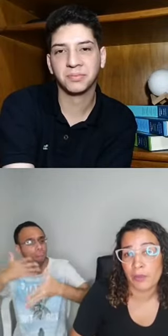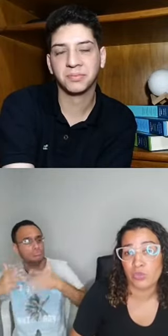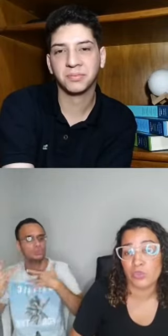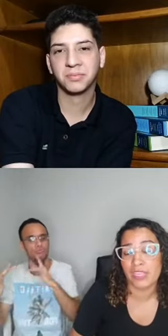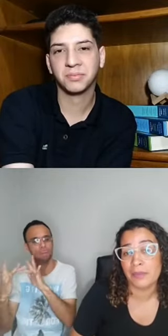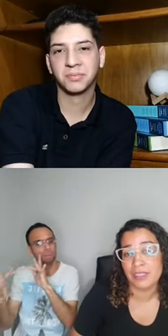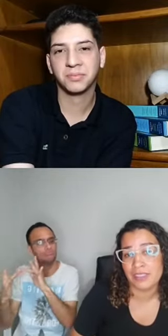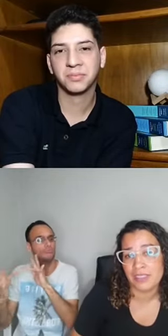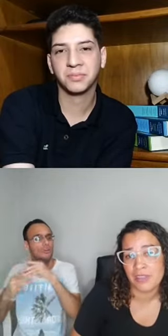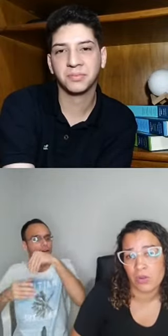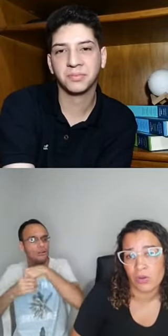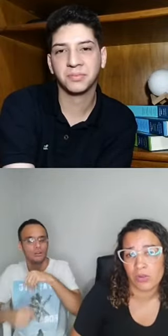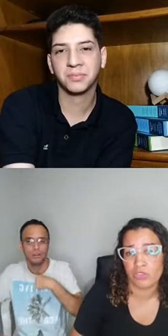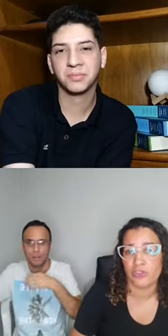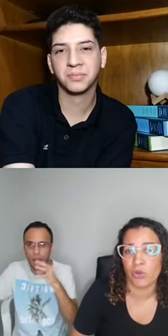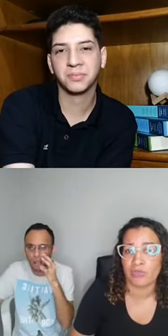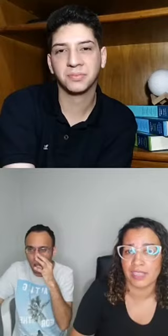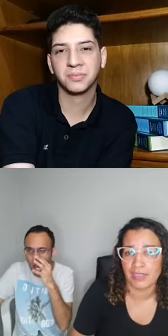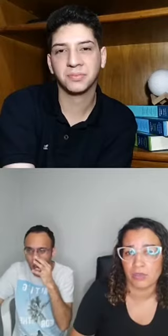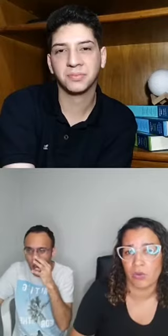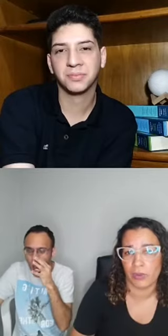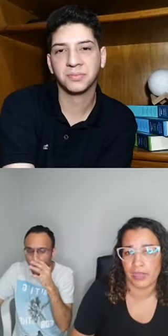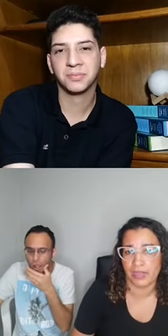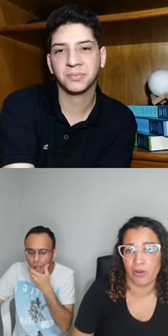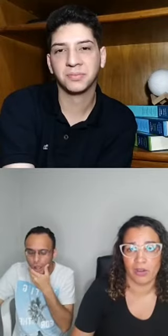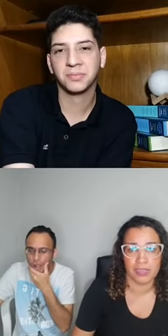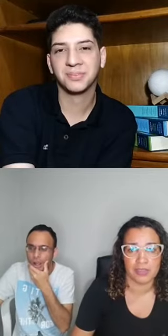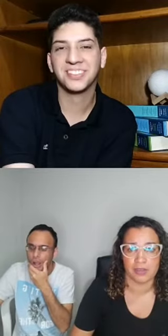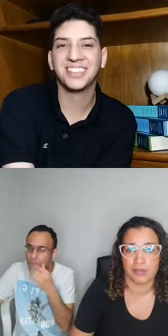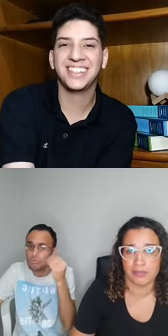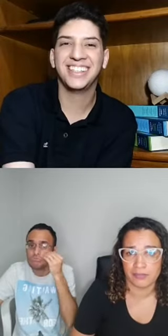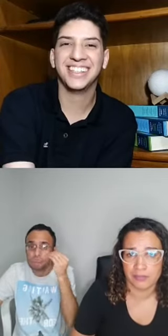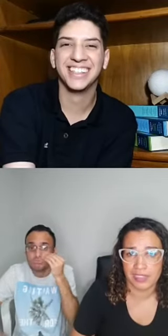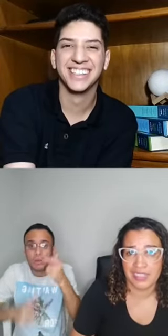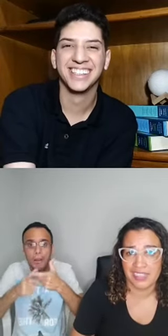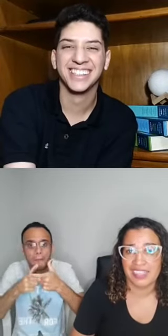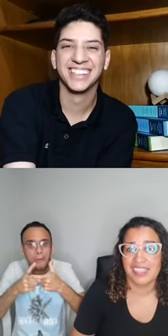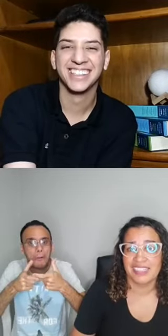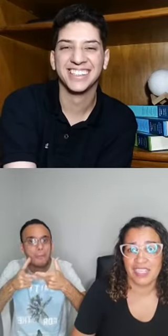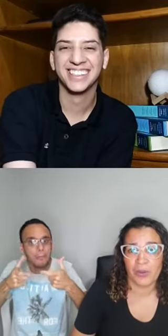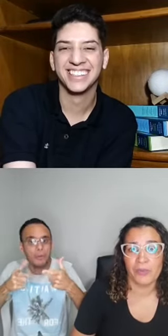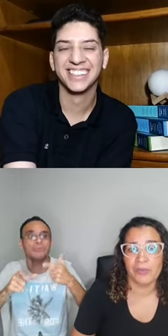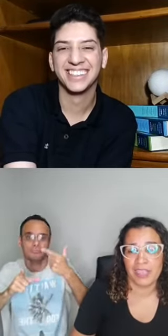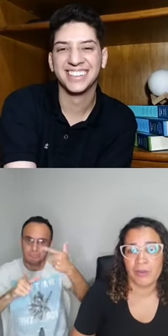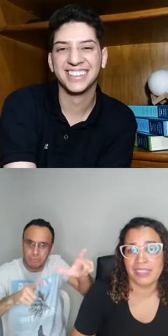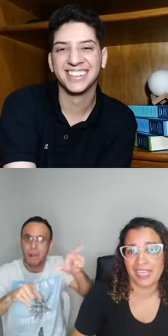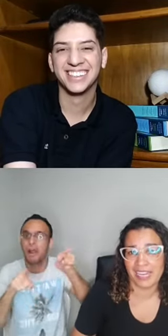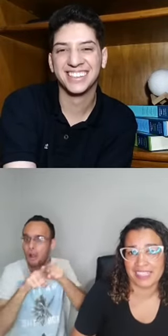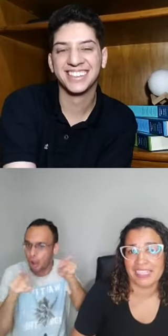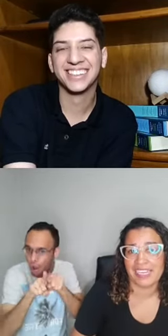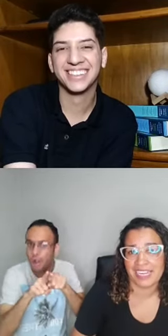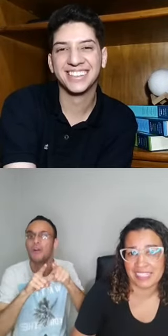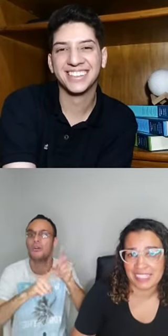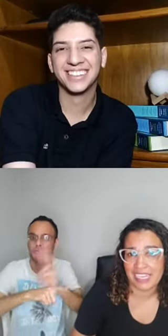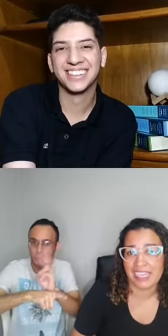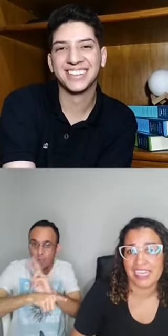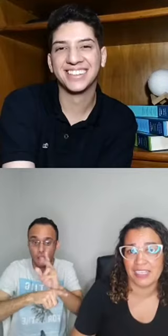tenho um amigo surdo que ele me ensinou, eu tive contato com ele, olha só. Então, né, o interesse